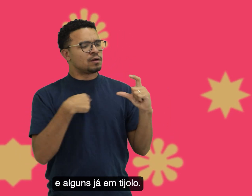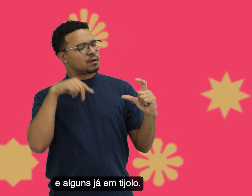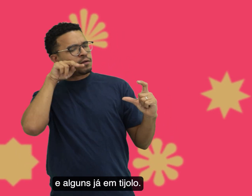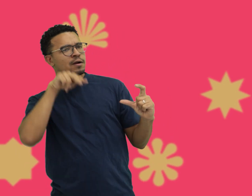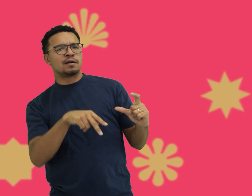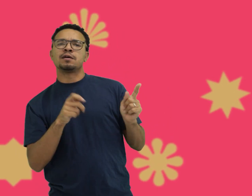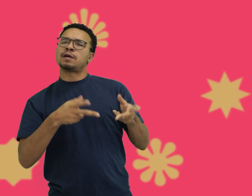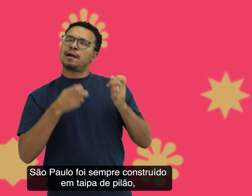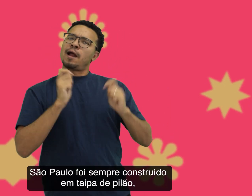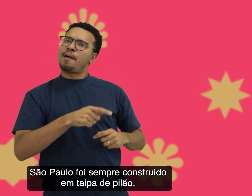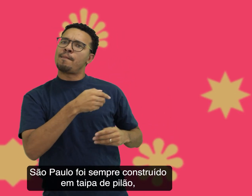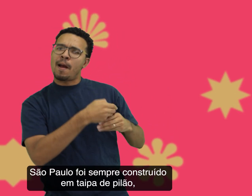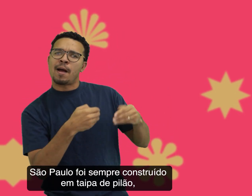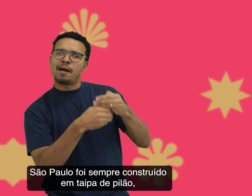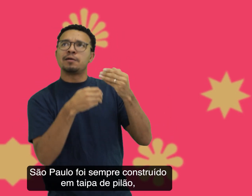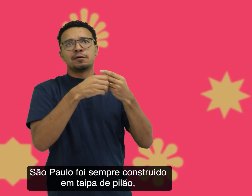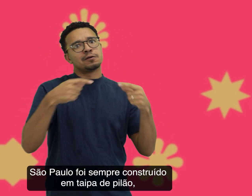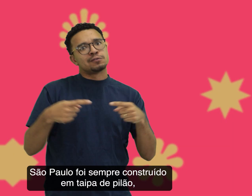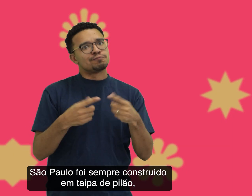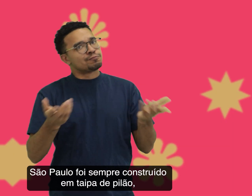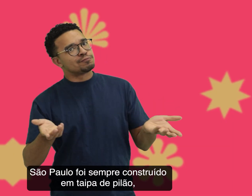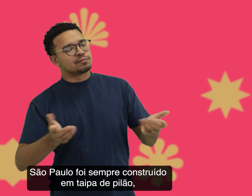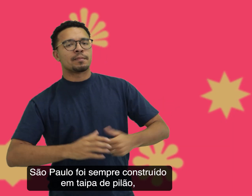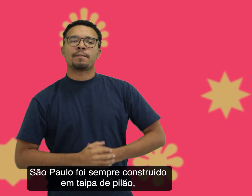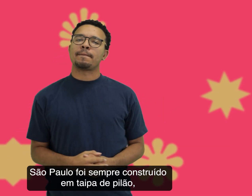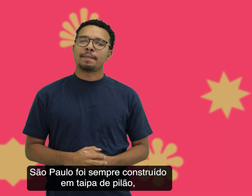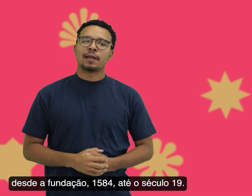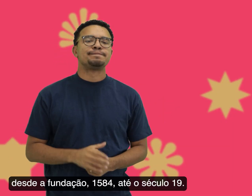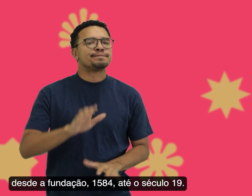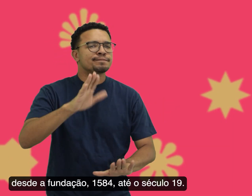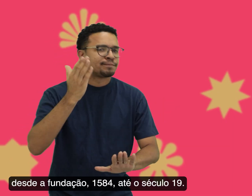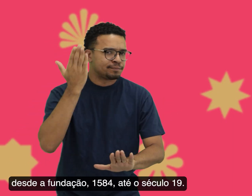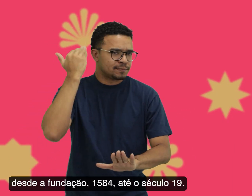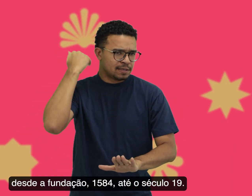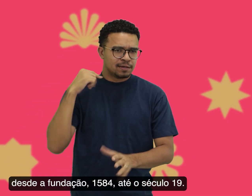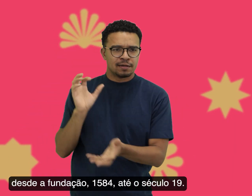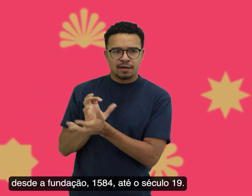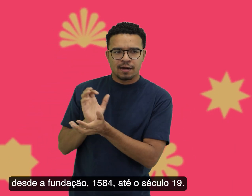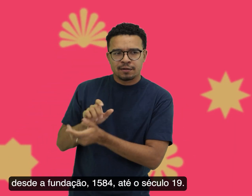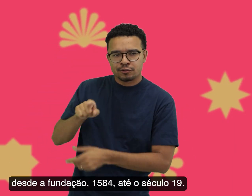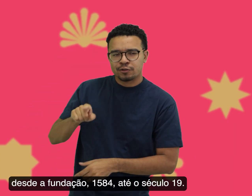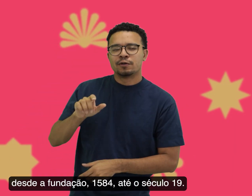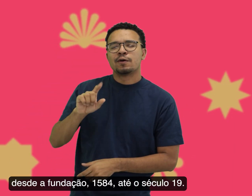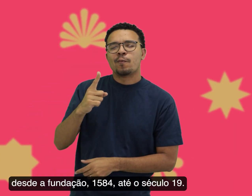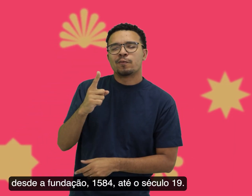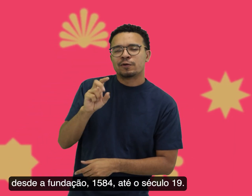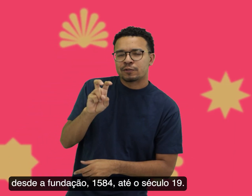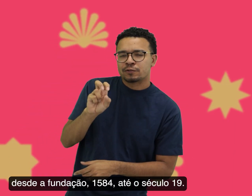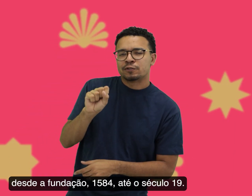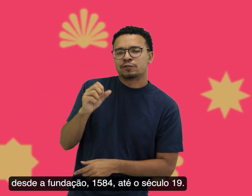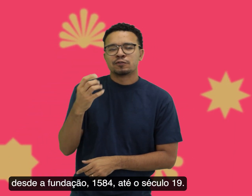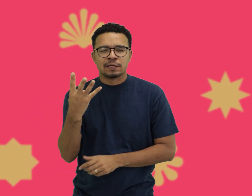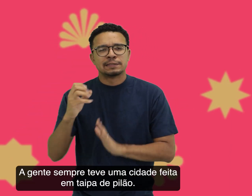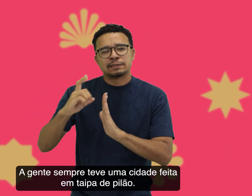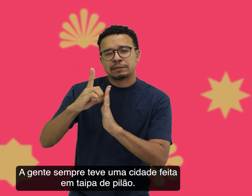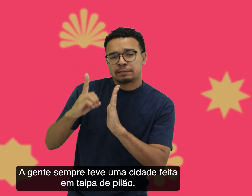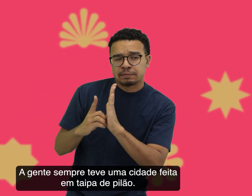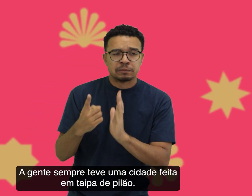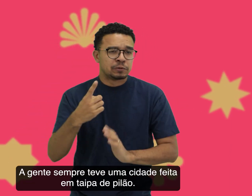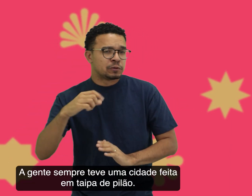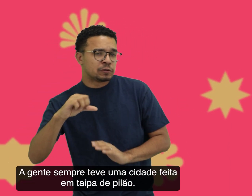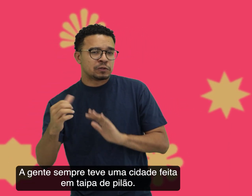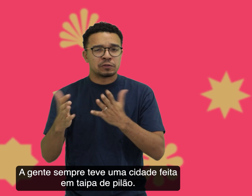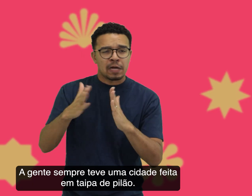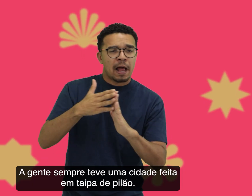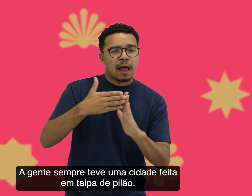alguns já em tijolo, né? São Paulo foi sempre construída em taipa de pilão, desde a fundação, né, 1554 até o século XIX.